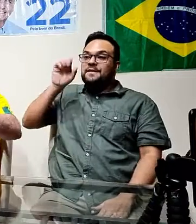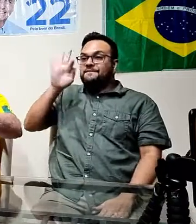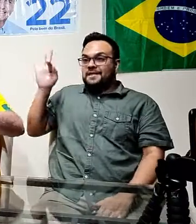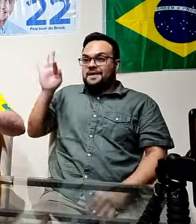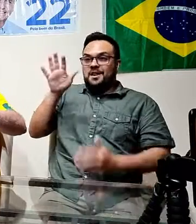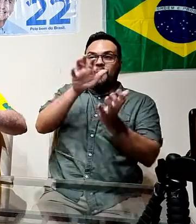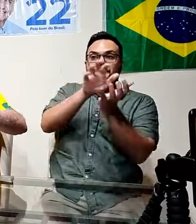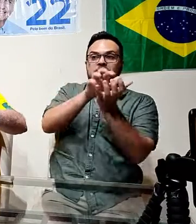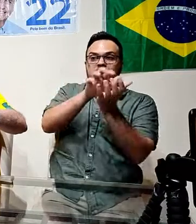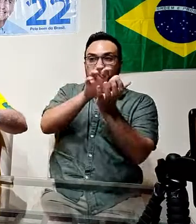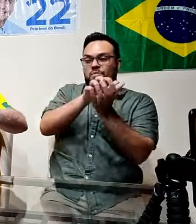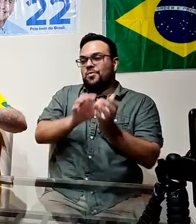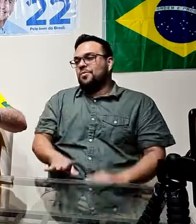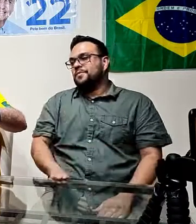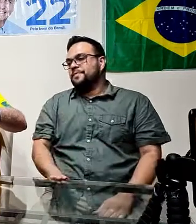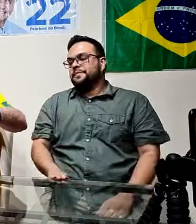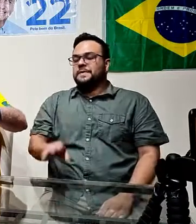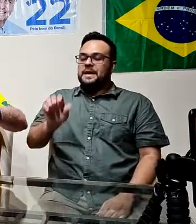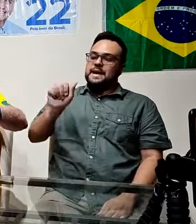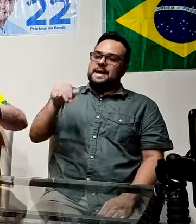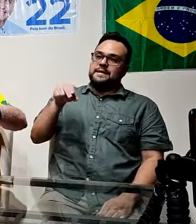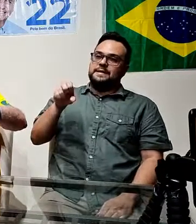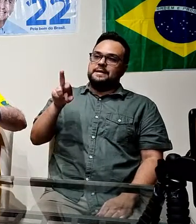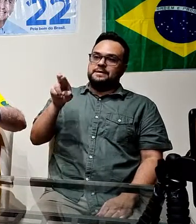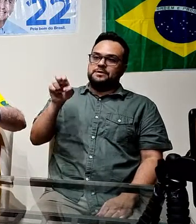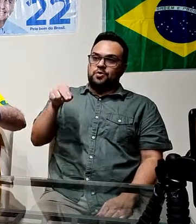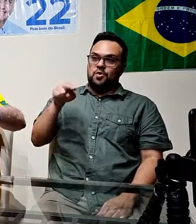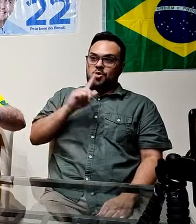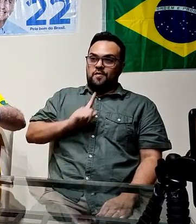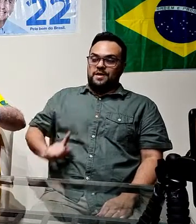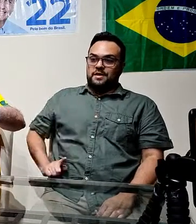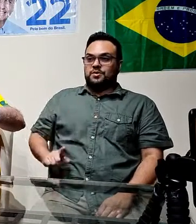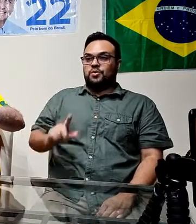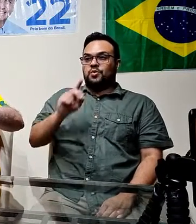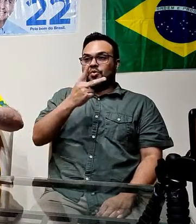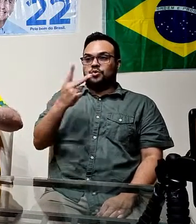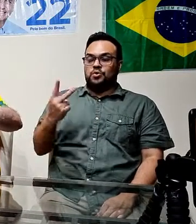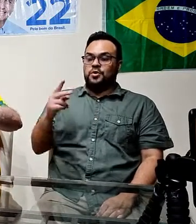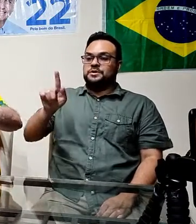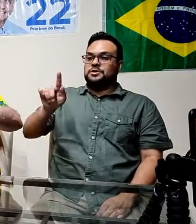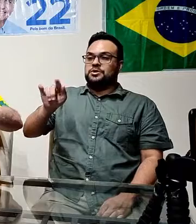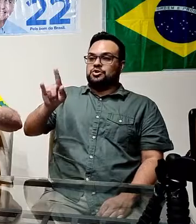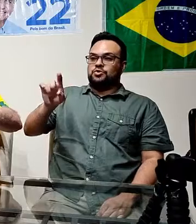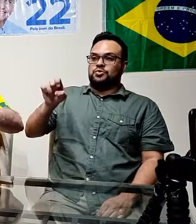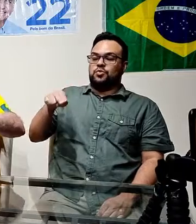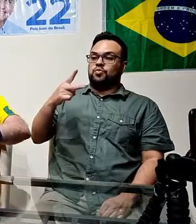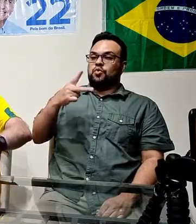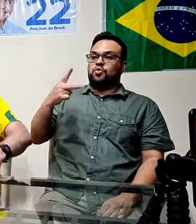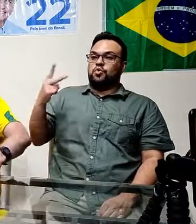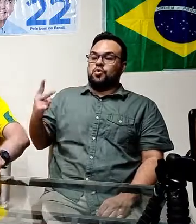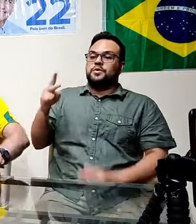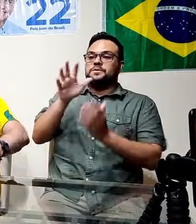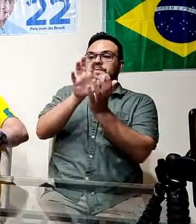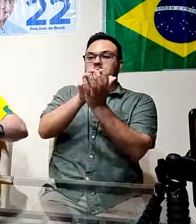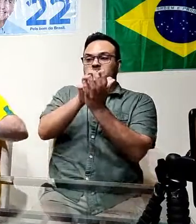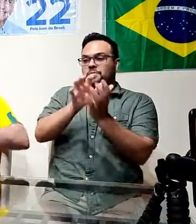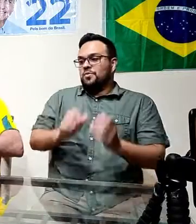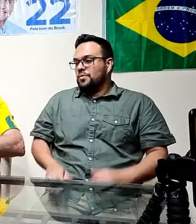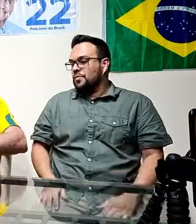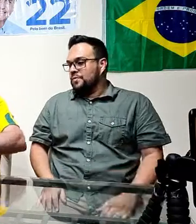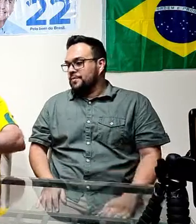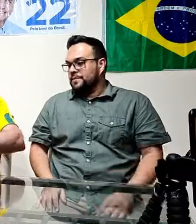Pernambuco. Então, antes, governador, 2-2, e Gilson, senador, 2-2 por Pernambuco.